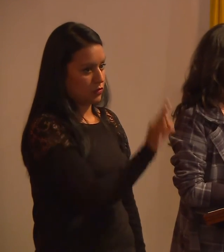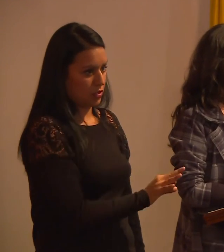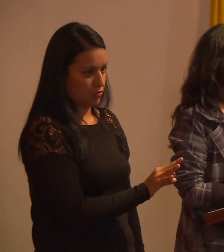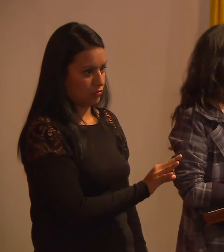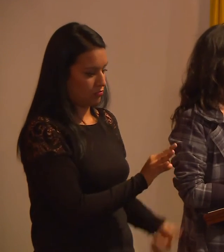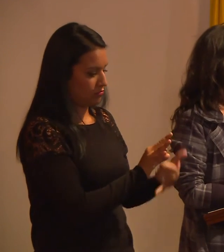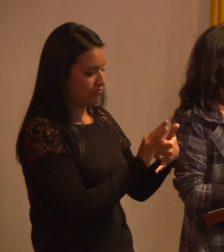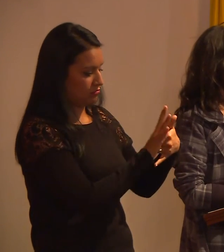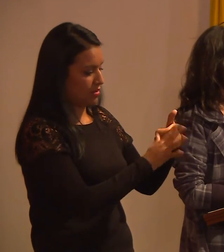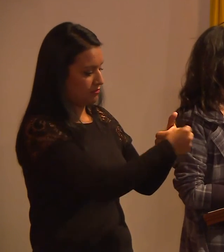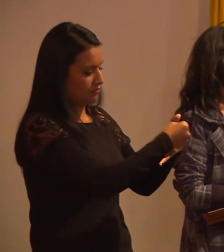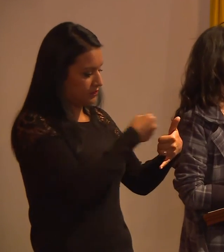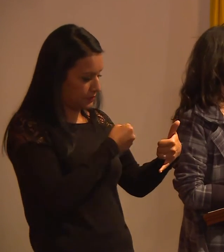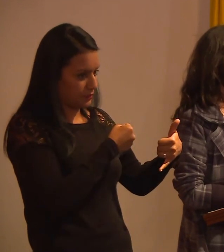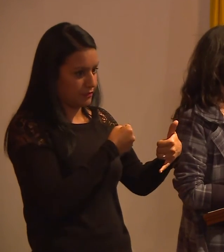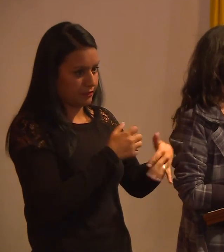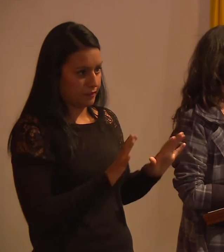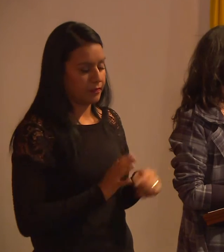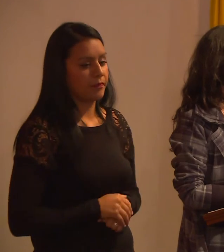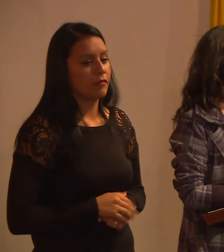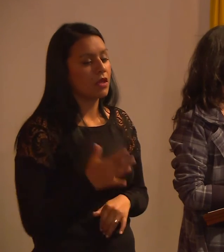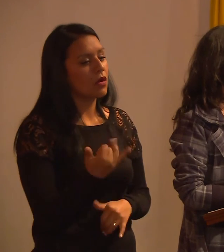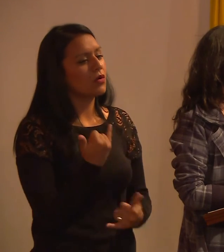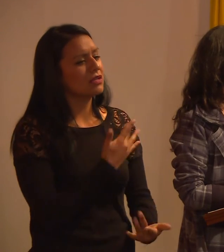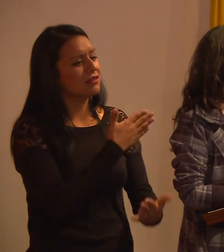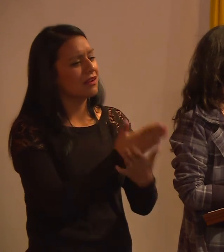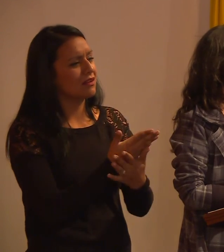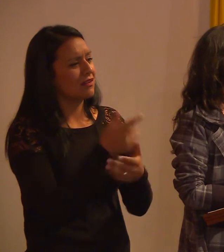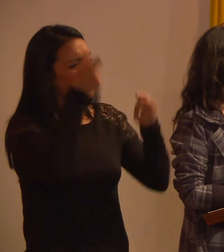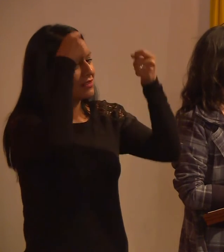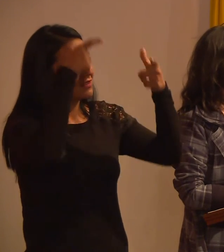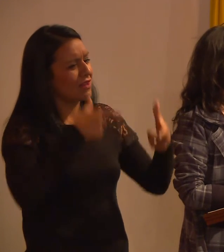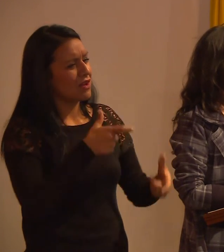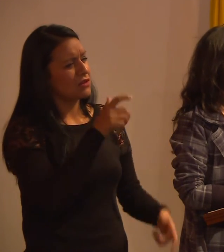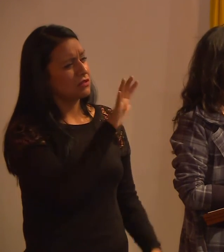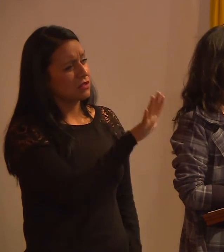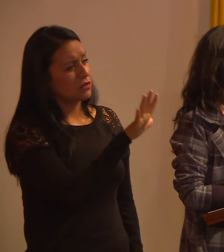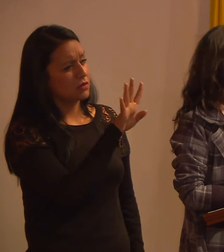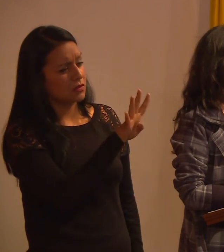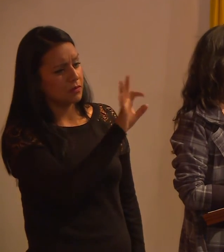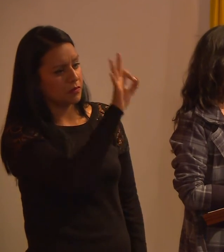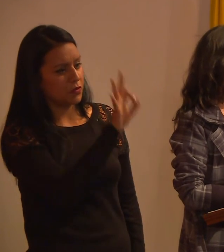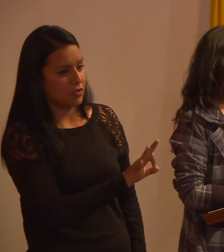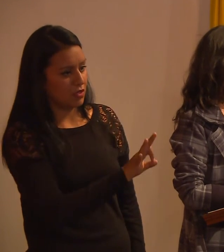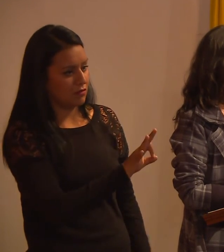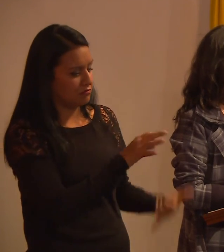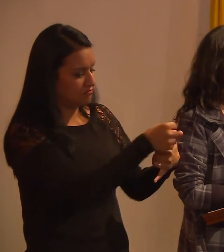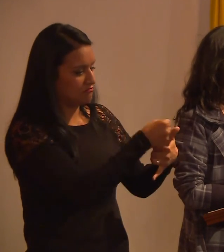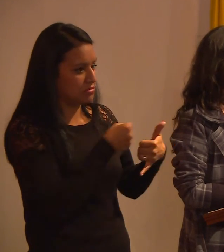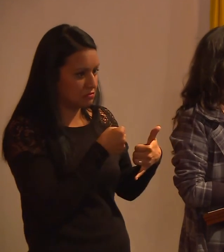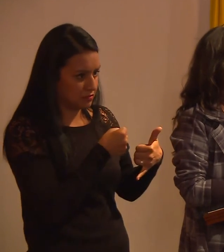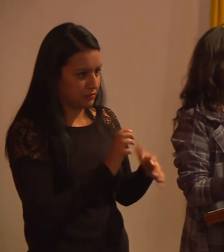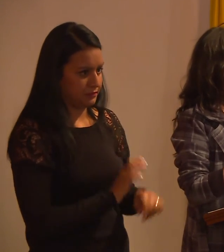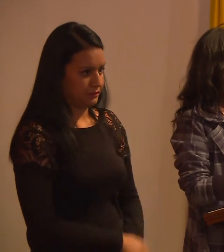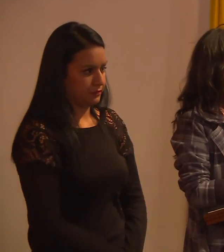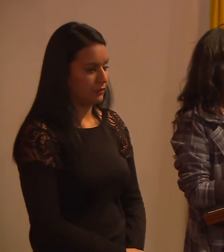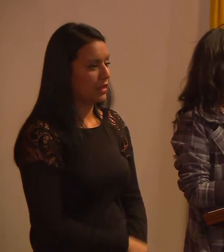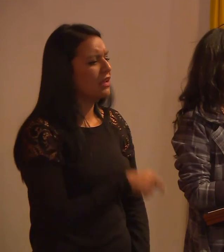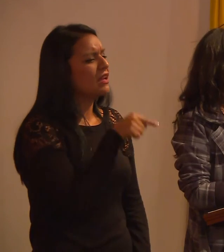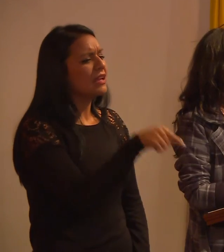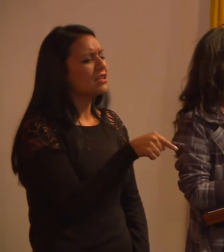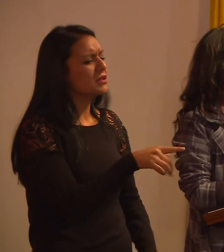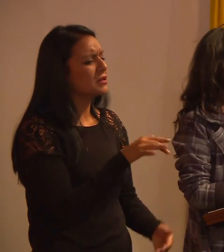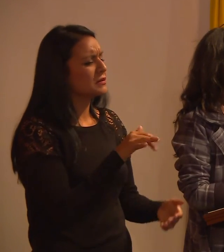nación a un estado como el que nos encontramos en este momento nosotros, del 54% de recursos de la nación. Esto con